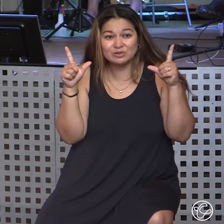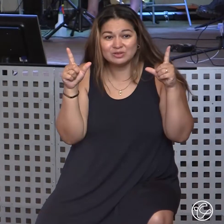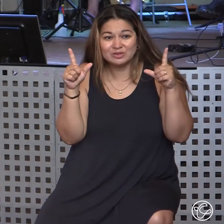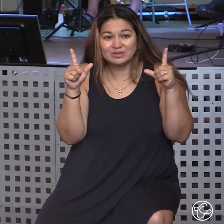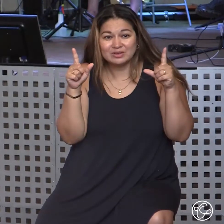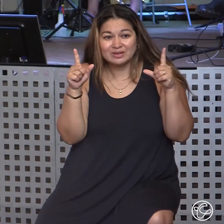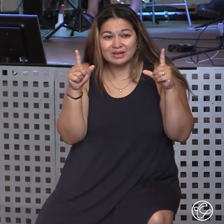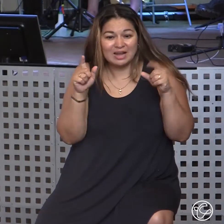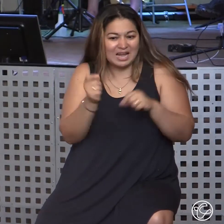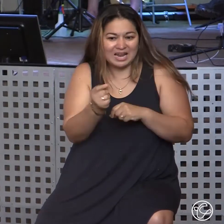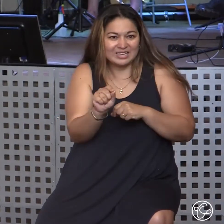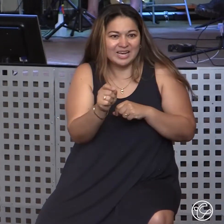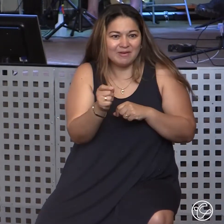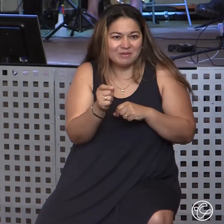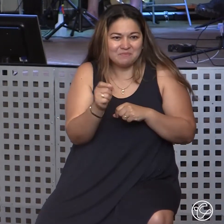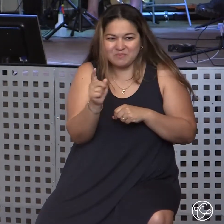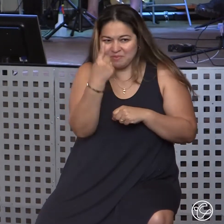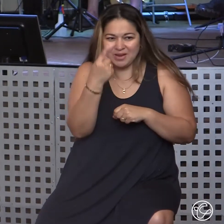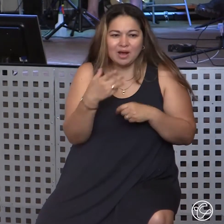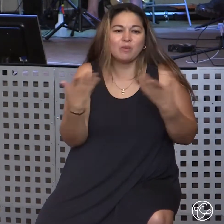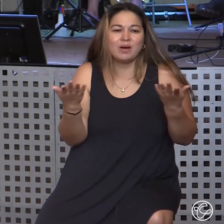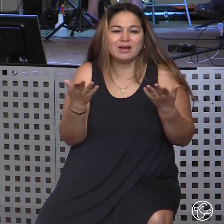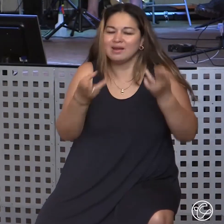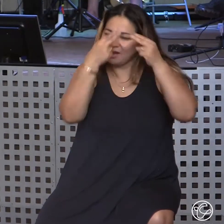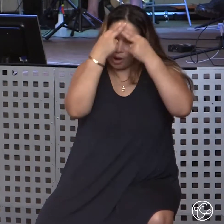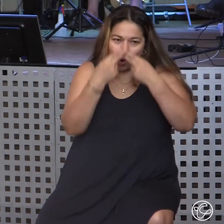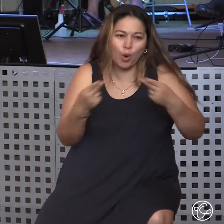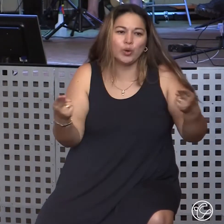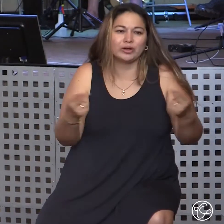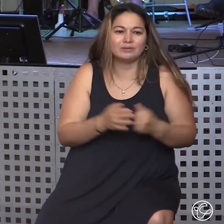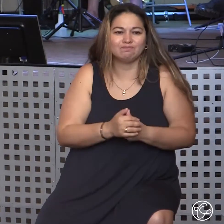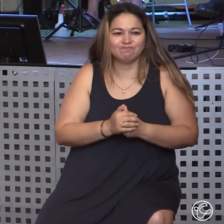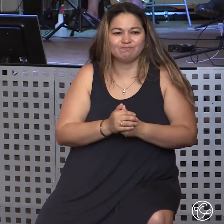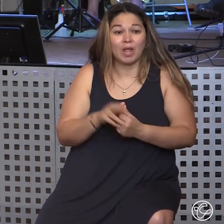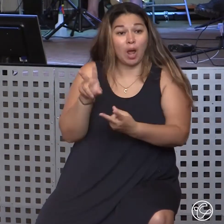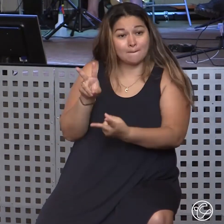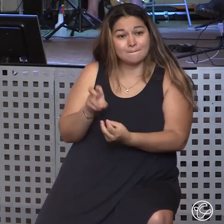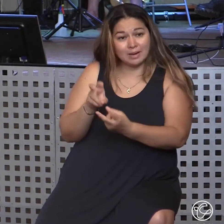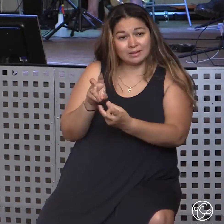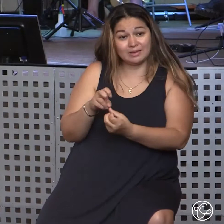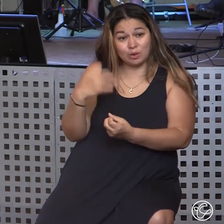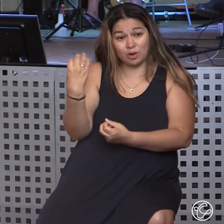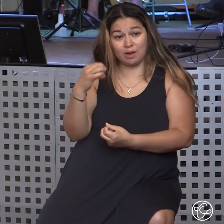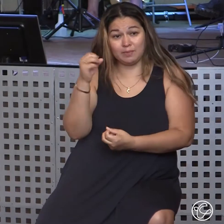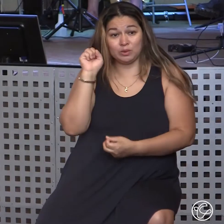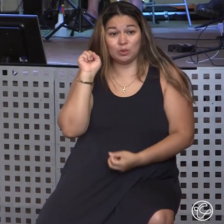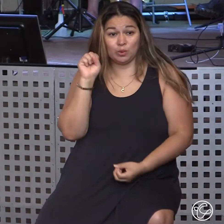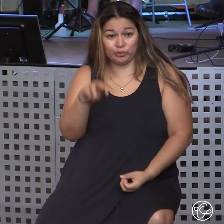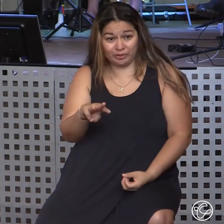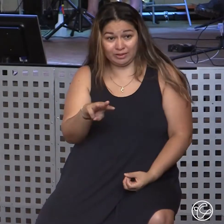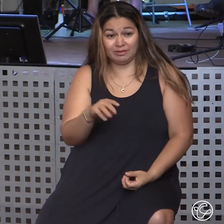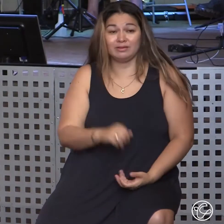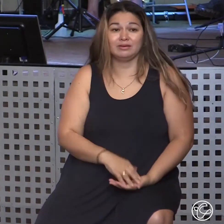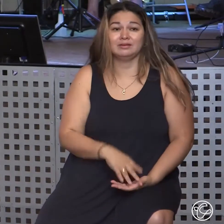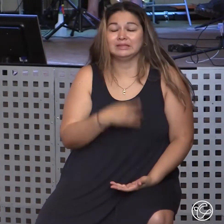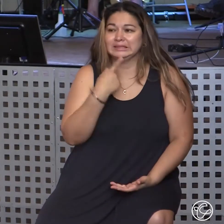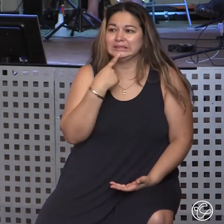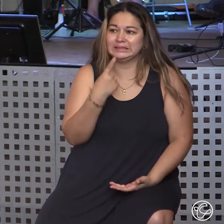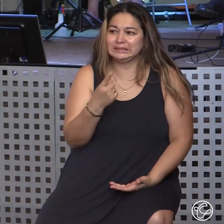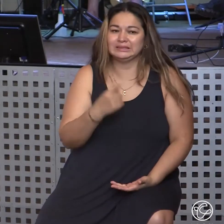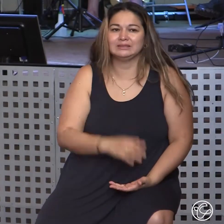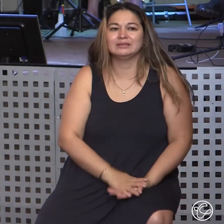Jesucristo lo dijo también. Leemos Mateo 13, ¿recordáis las parábolas? Termina de hablar de las parábolas y